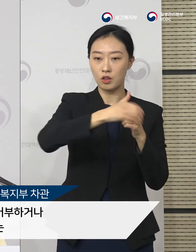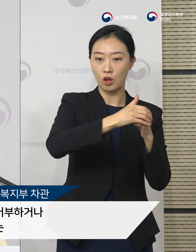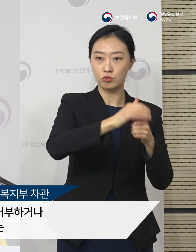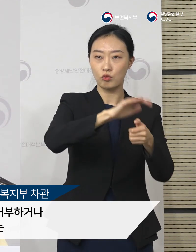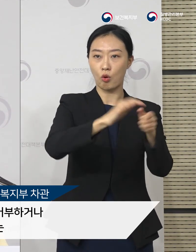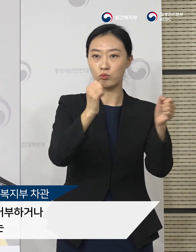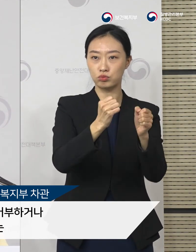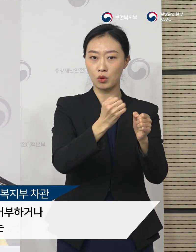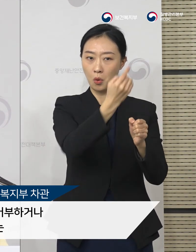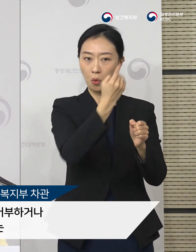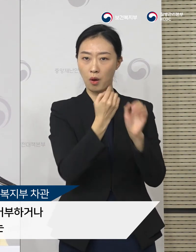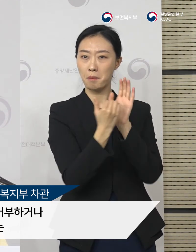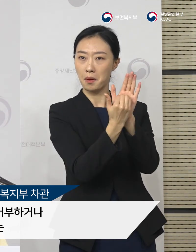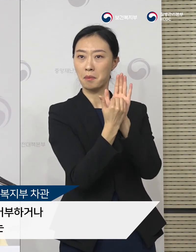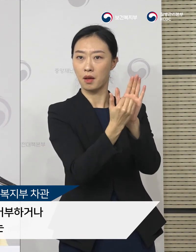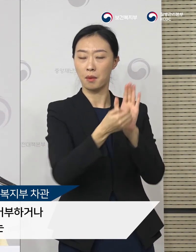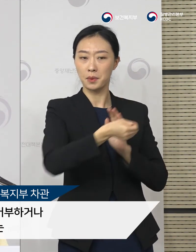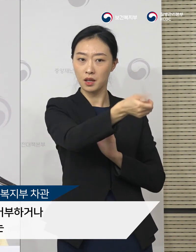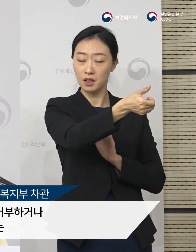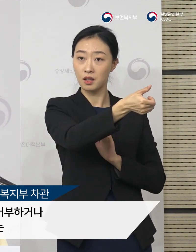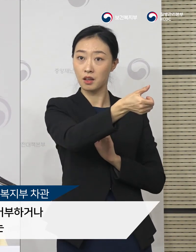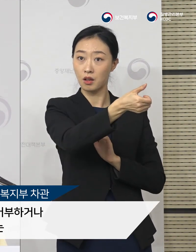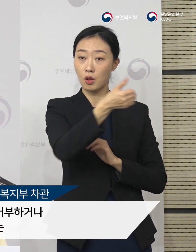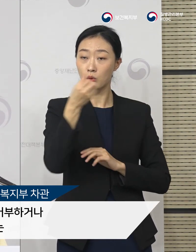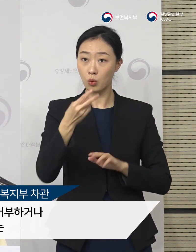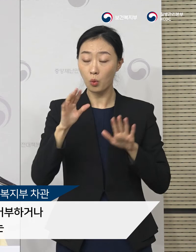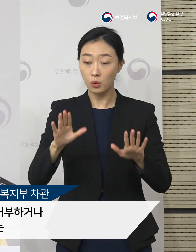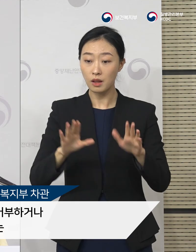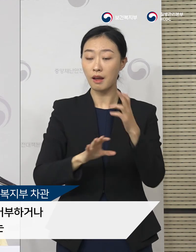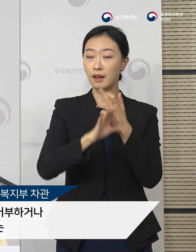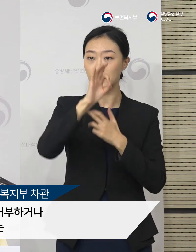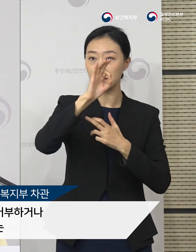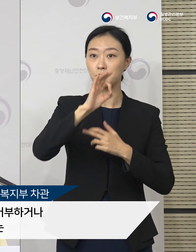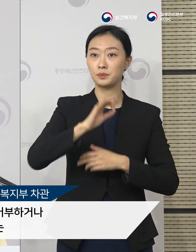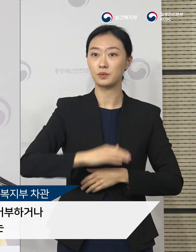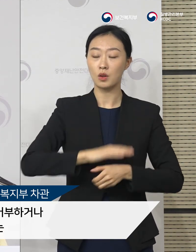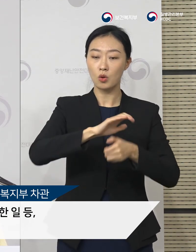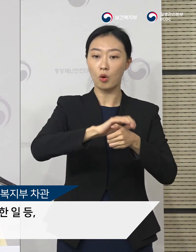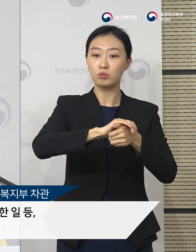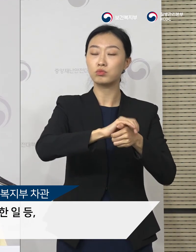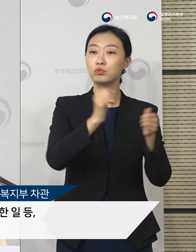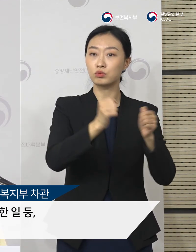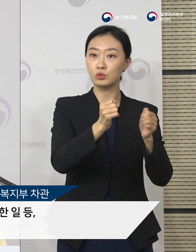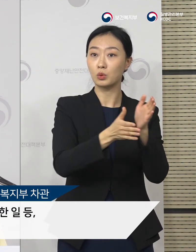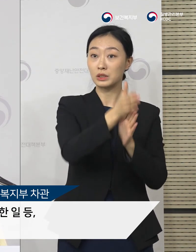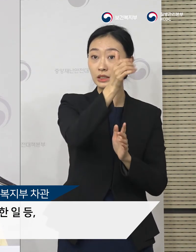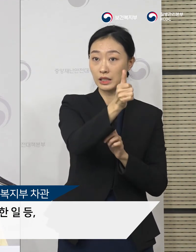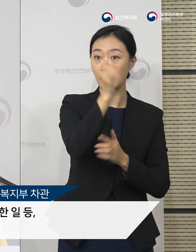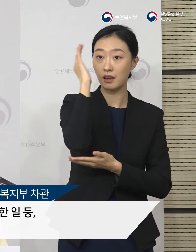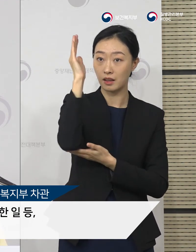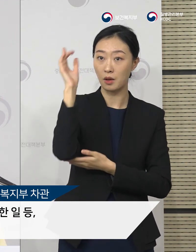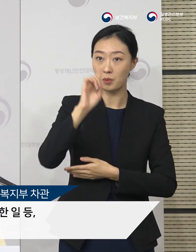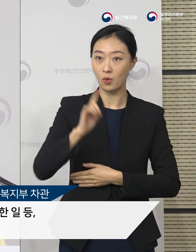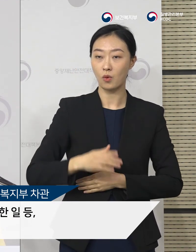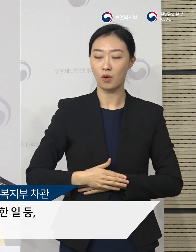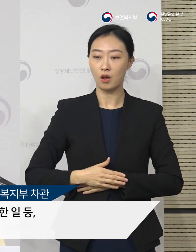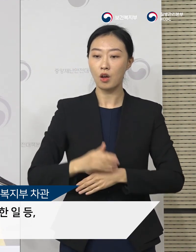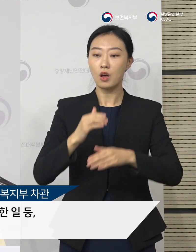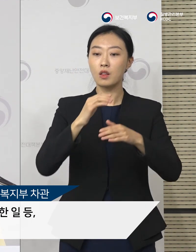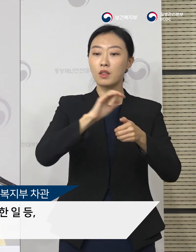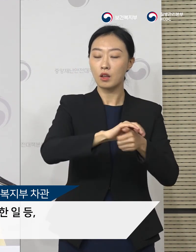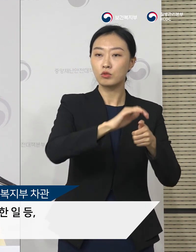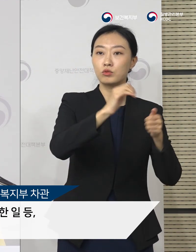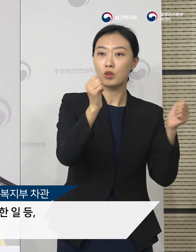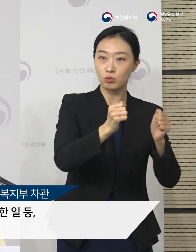거부하거나 오늘 아침 회의에서 경북도지사께서 언급한 바 있는 대구 경북 선수들에 대하여 스키대회